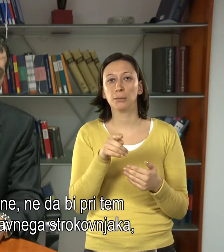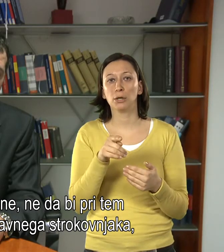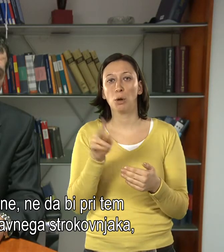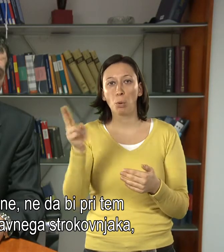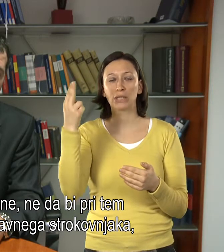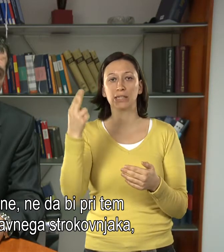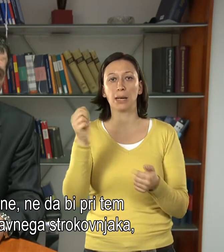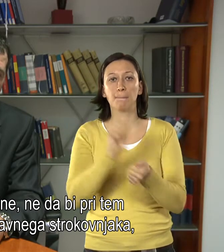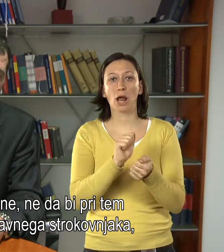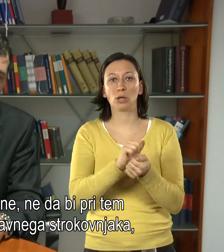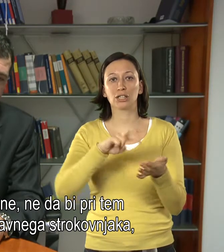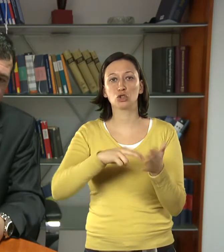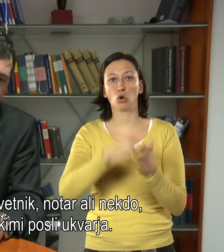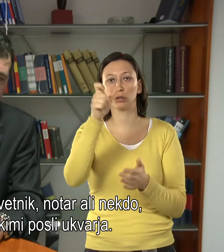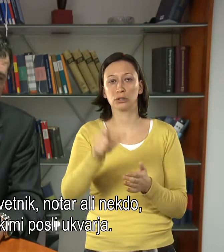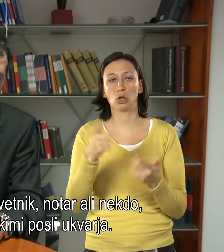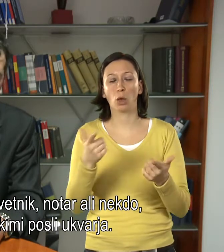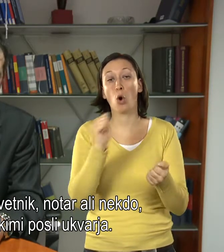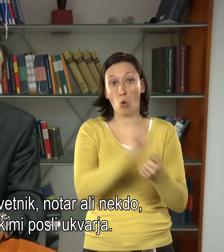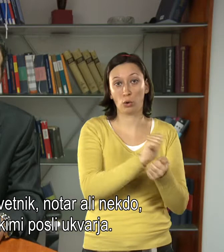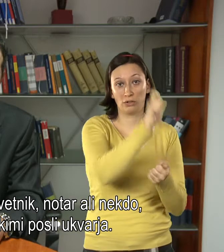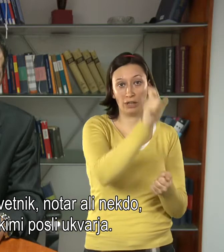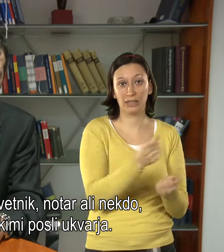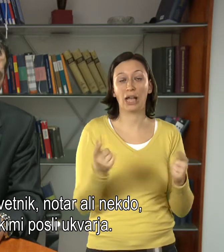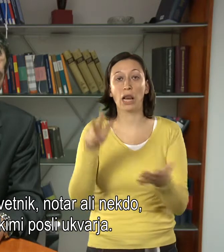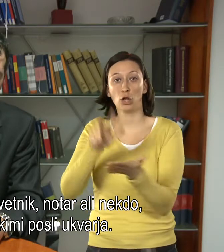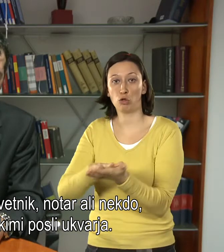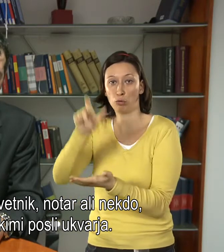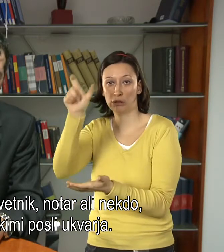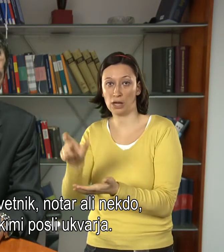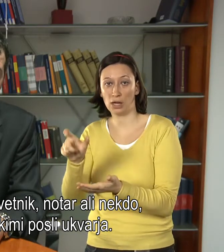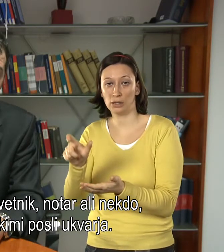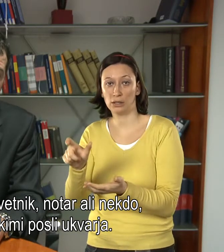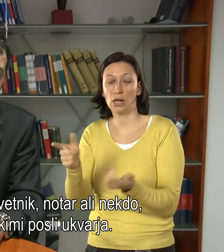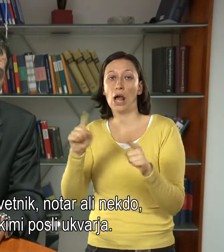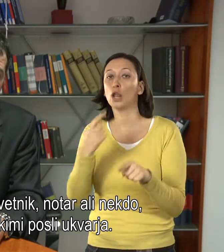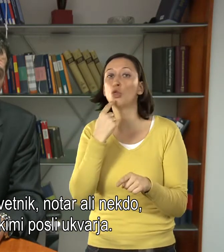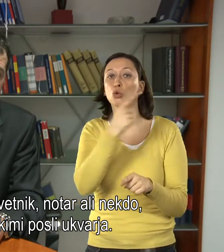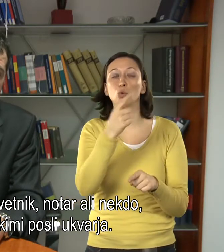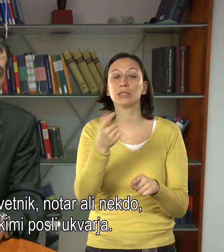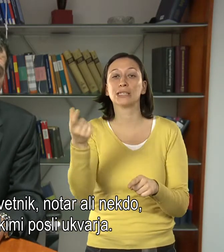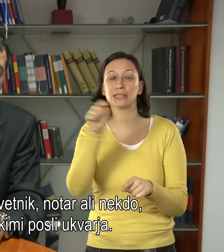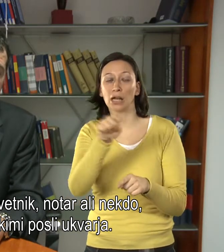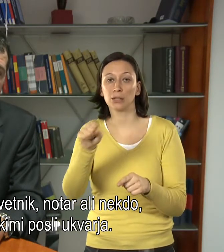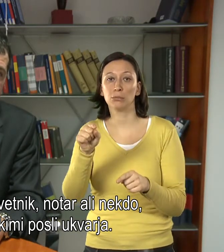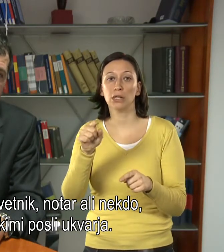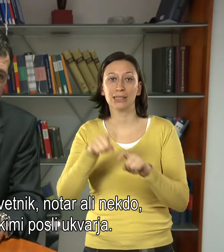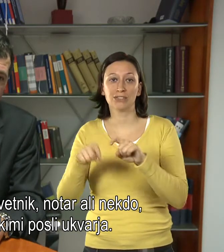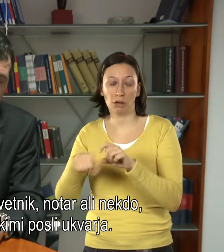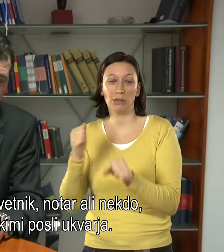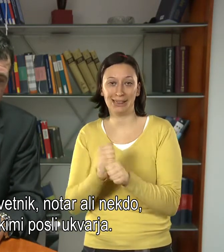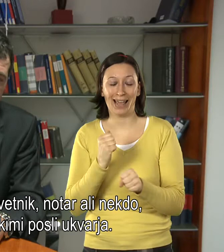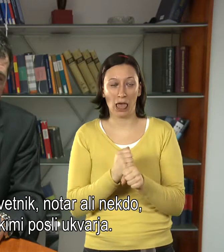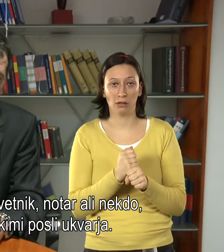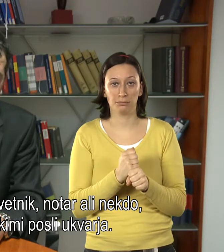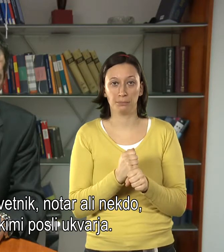angažirali pravnega strokovnjaka. To je lahko odvetnik, lahko je notar ali pač nekdo, ki se s takimi posli